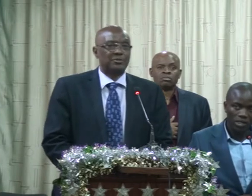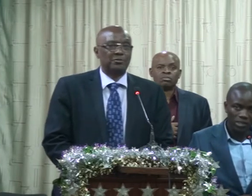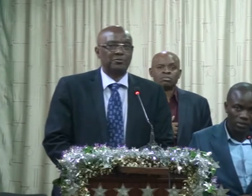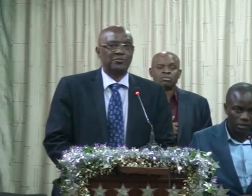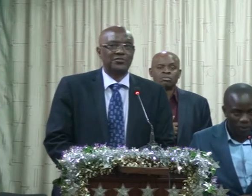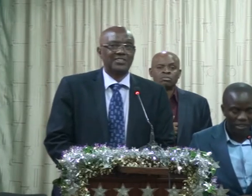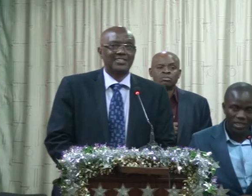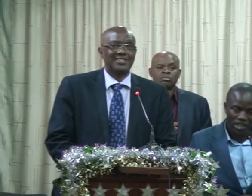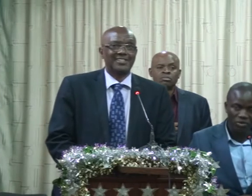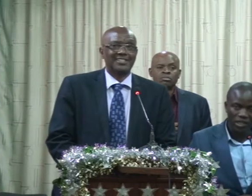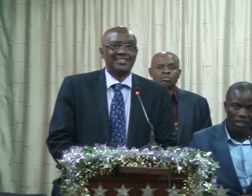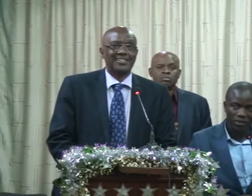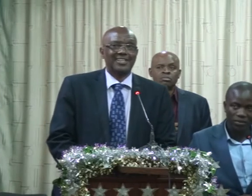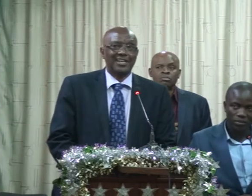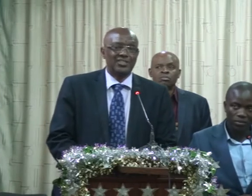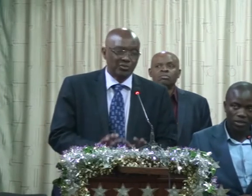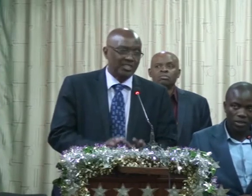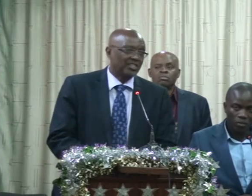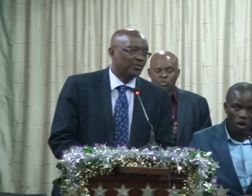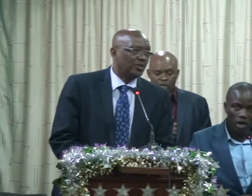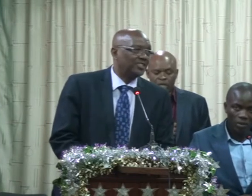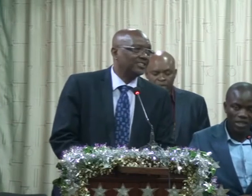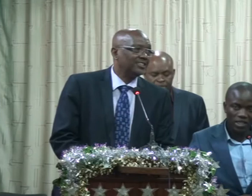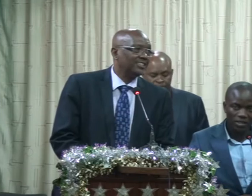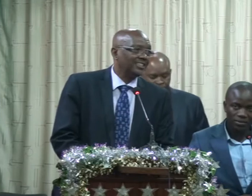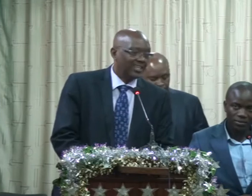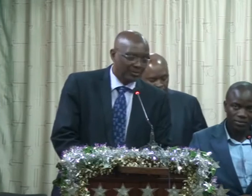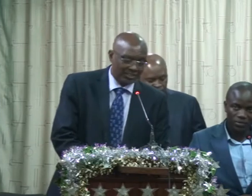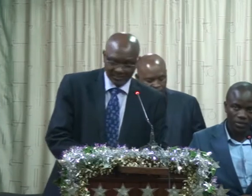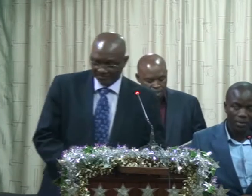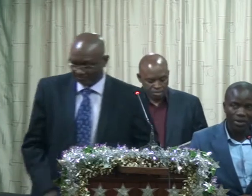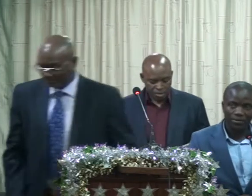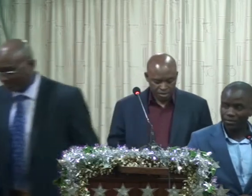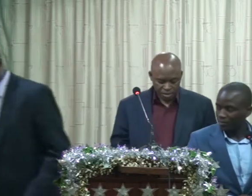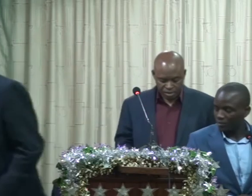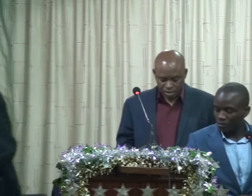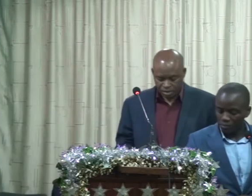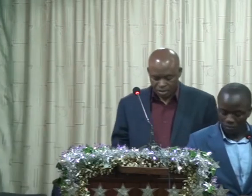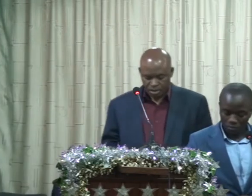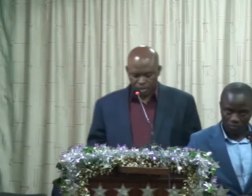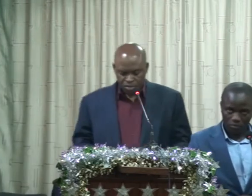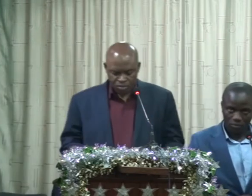kwa partie salimio zake. Que le Seigneur vous bénisse. Bwana awabariki.